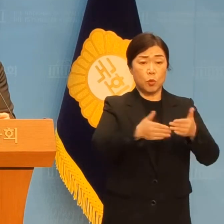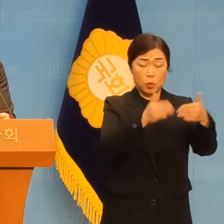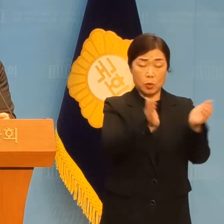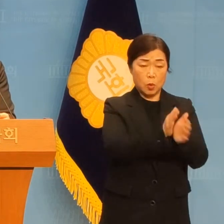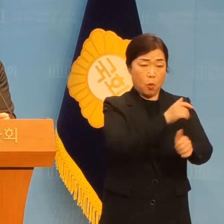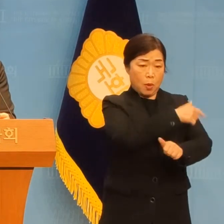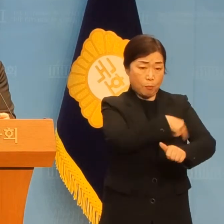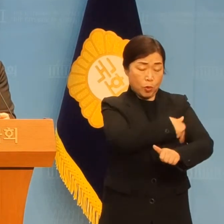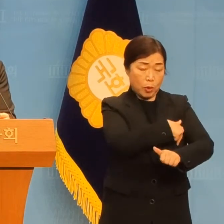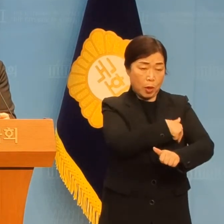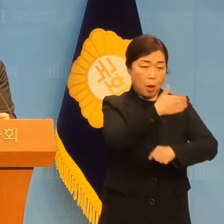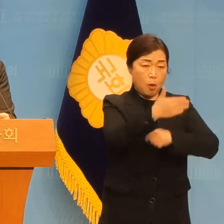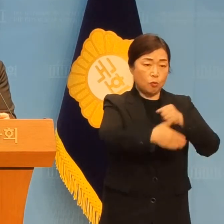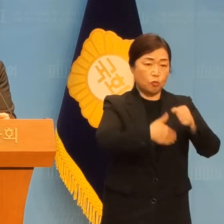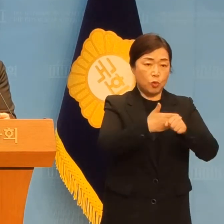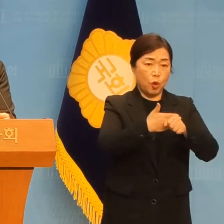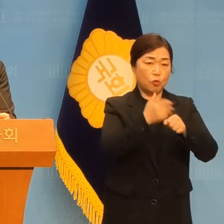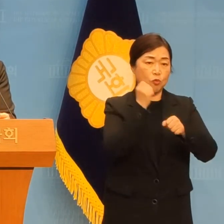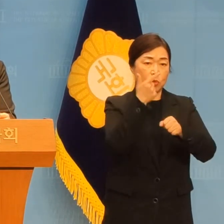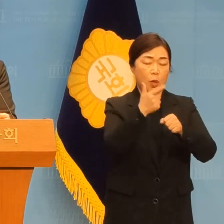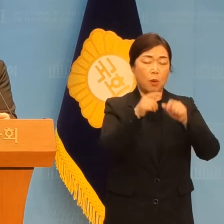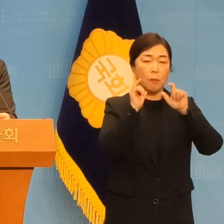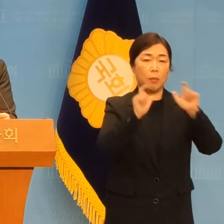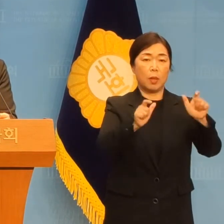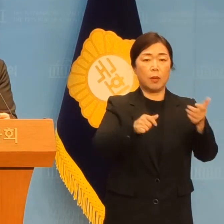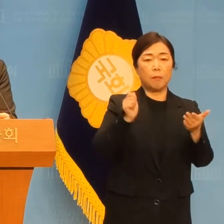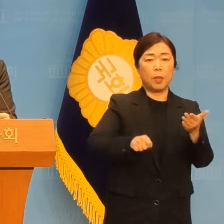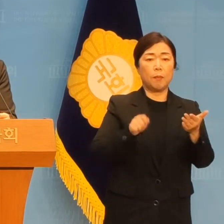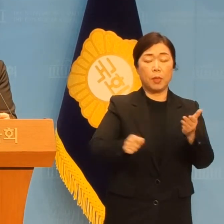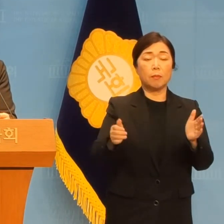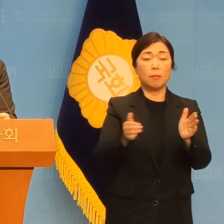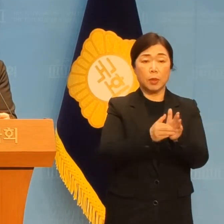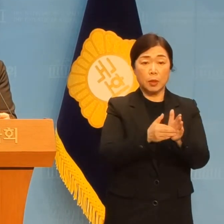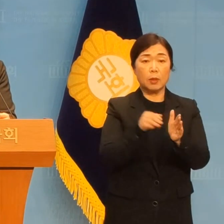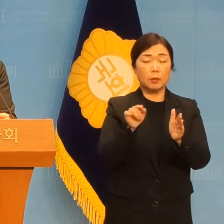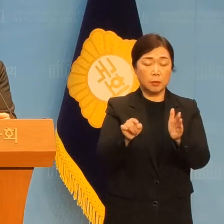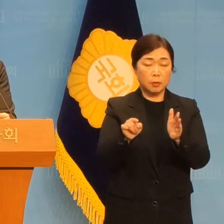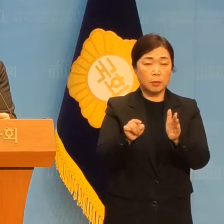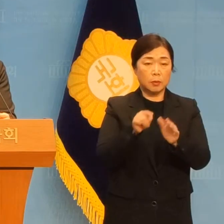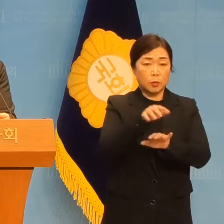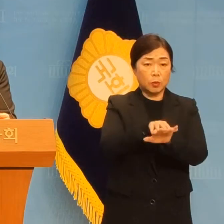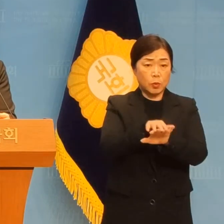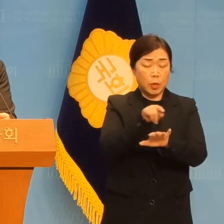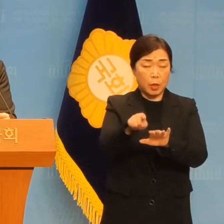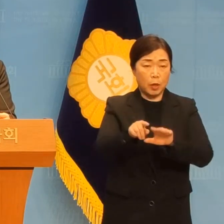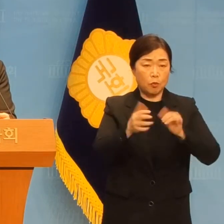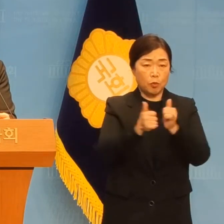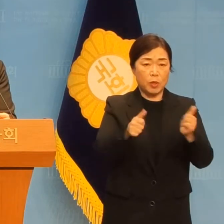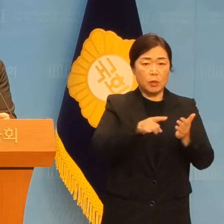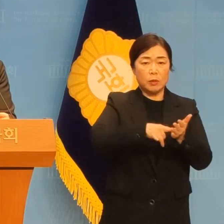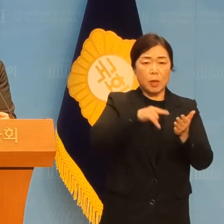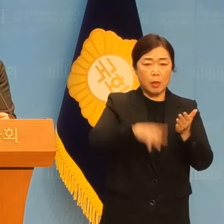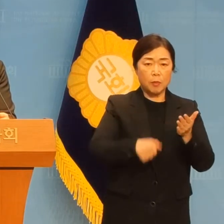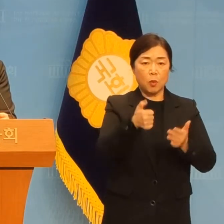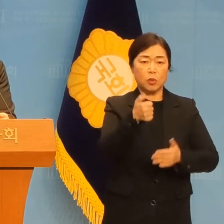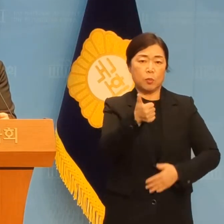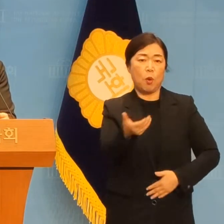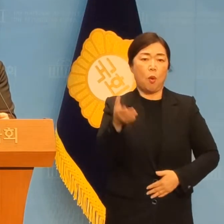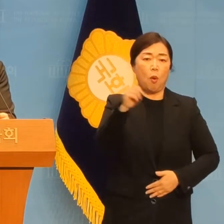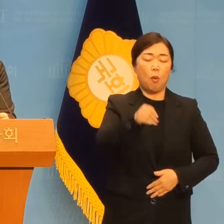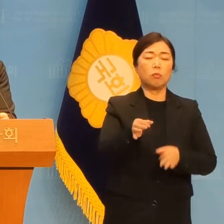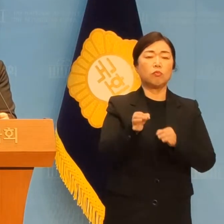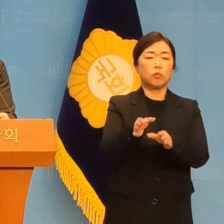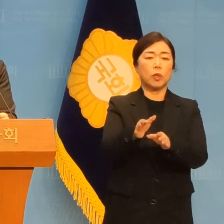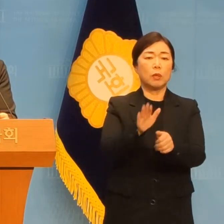간부에게 9년 6개월형을 확정했습니다. 이런 조직에 국민 혈세 55억 원을 쏟아붓는 게 과연